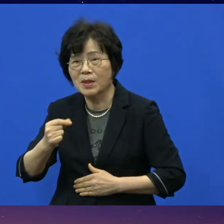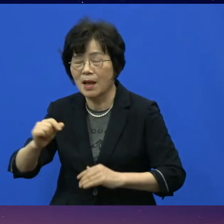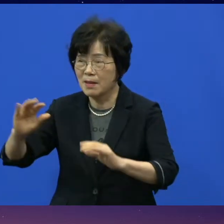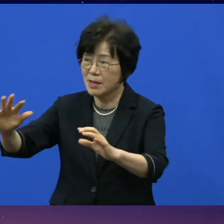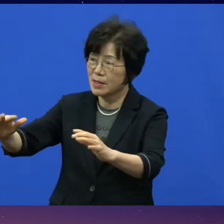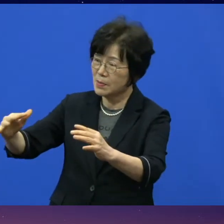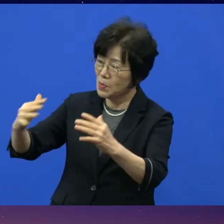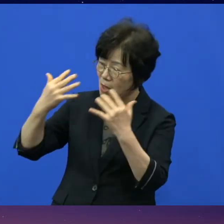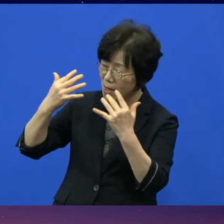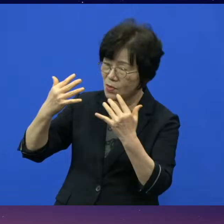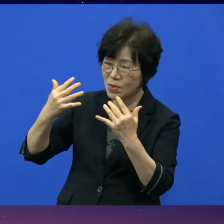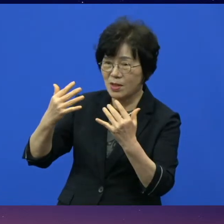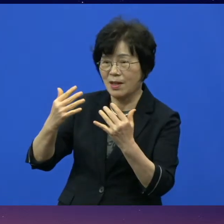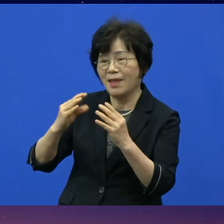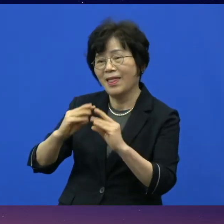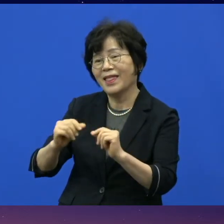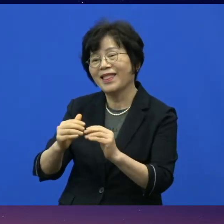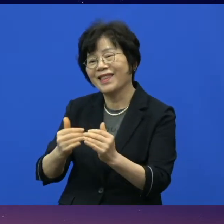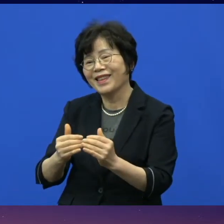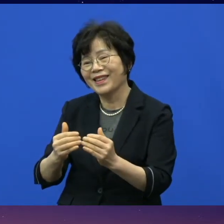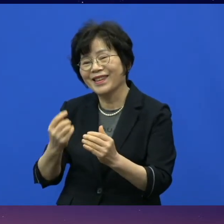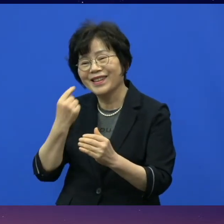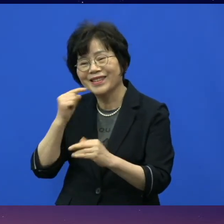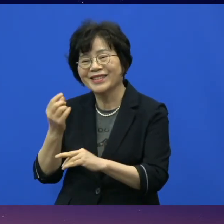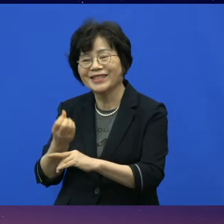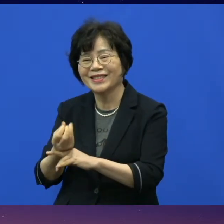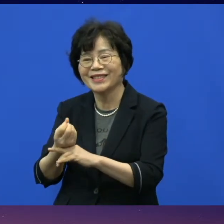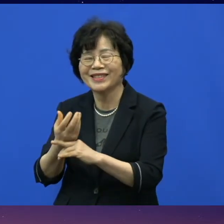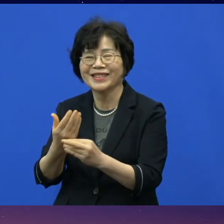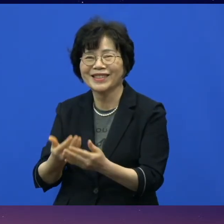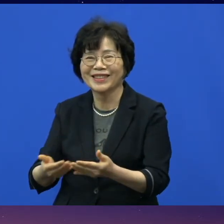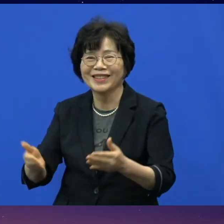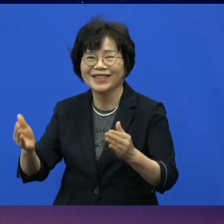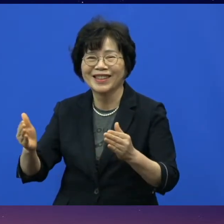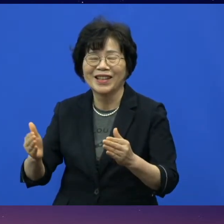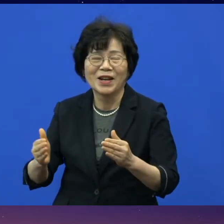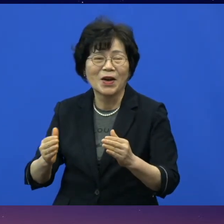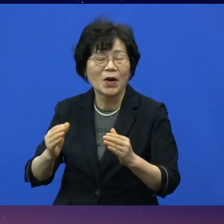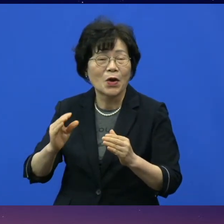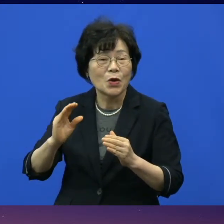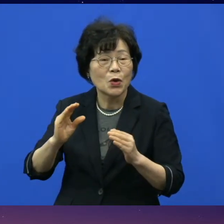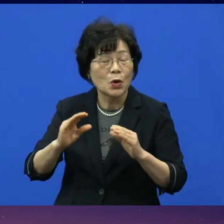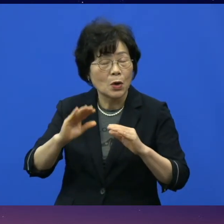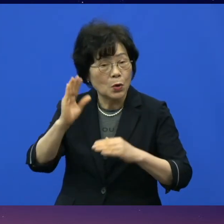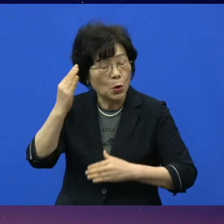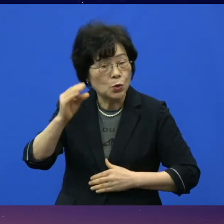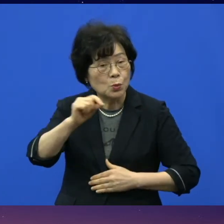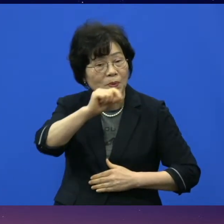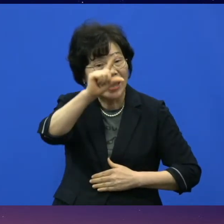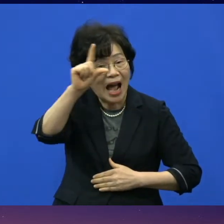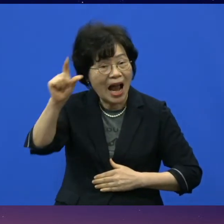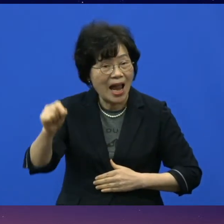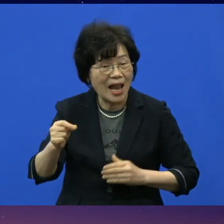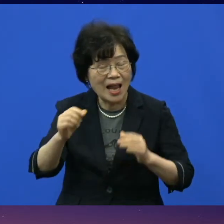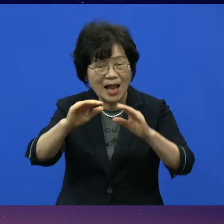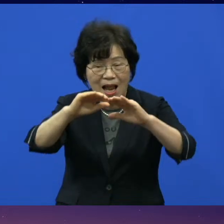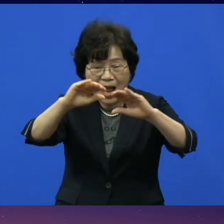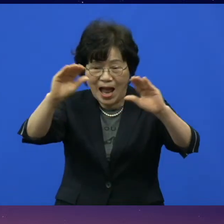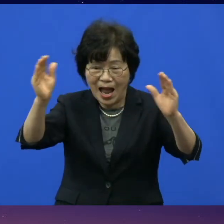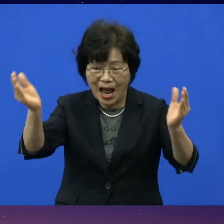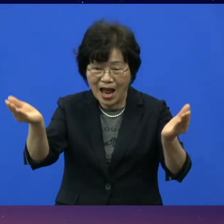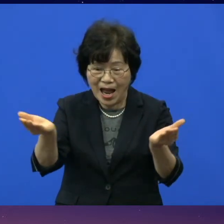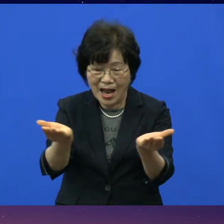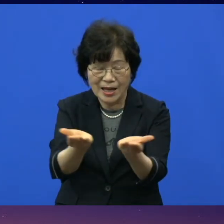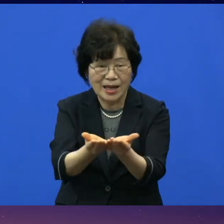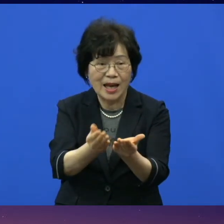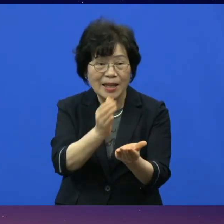이목을 집중시키는 거. 요즘 이 달 항아리 있거든요. 달 항아리. 아주 이게